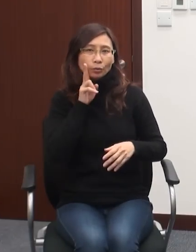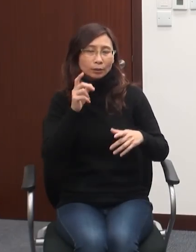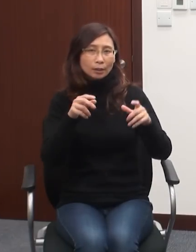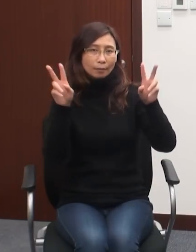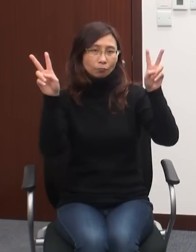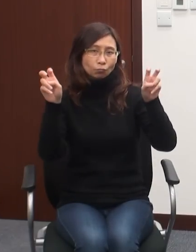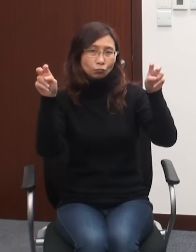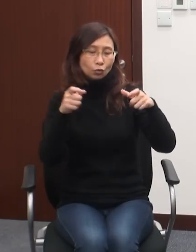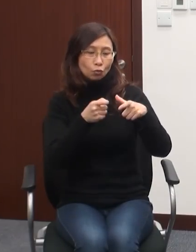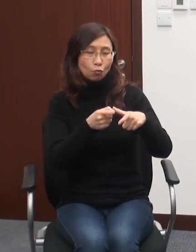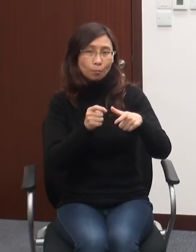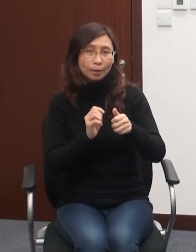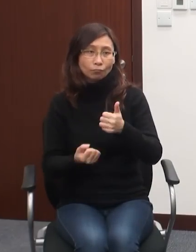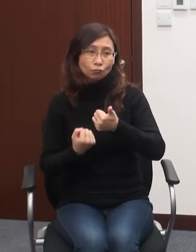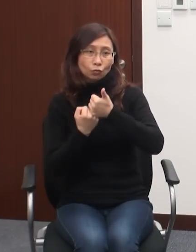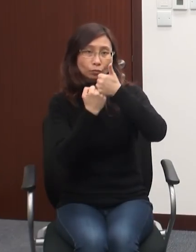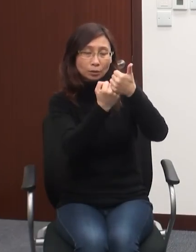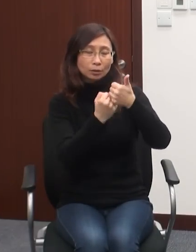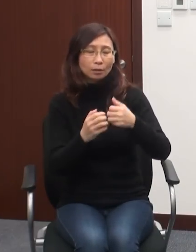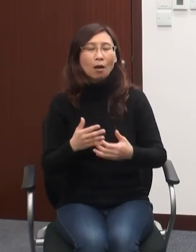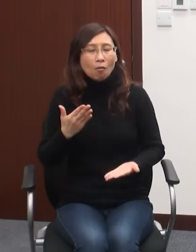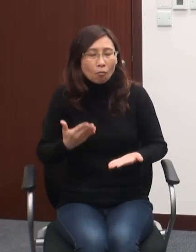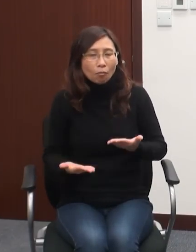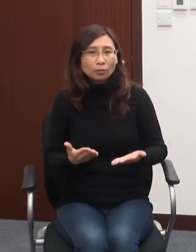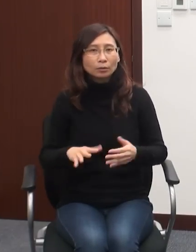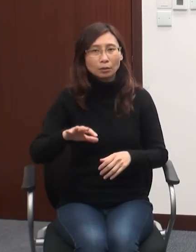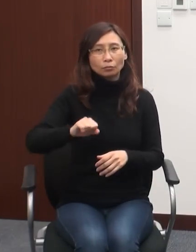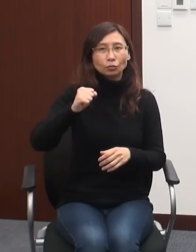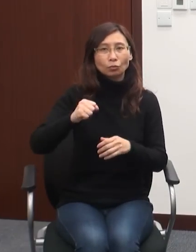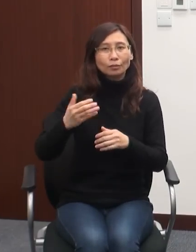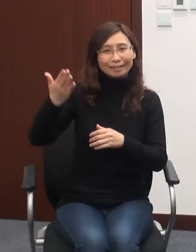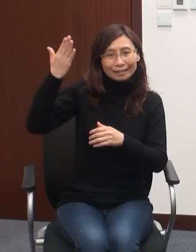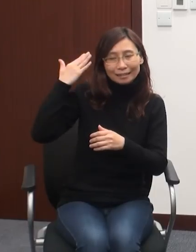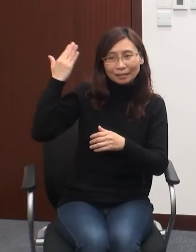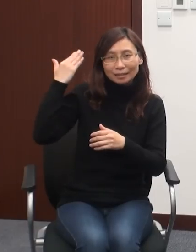民主黨個所謂用翻舊制啊，即係